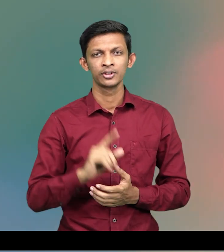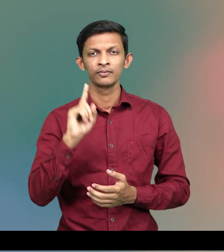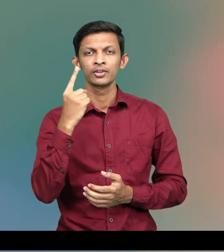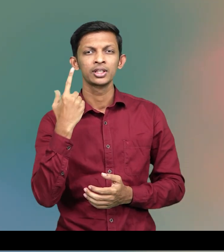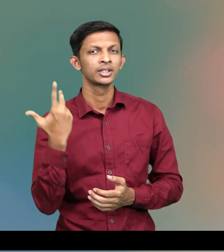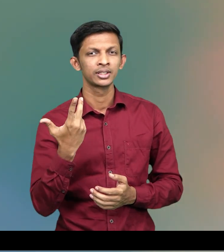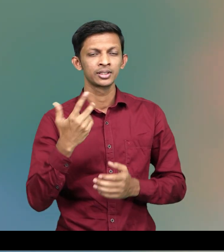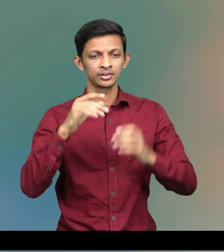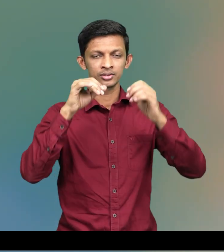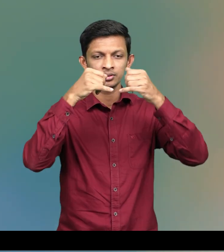ఒకటి హిమాలయాలు,